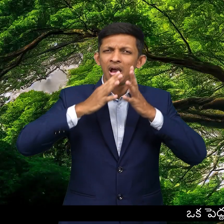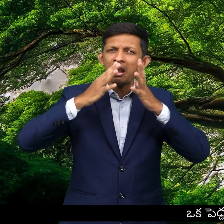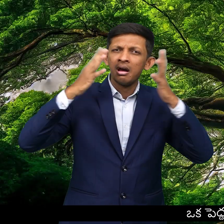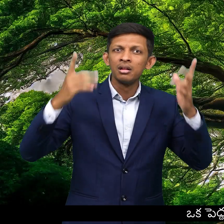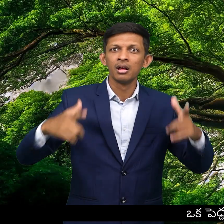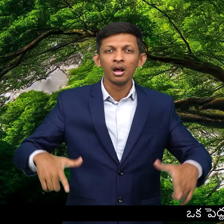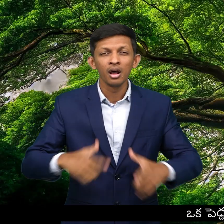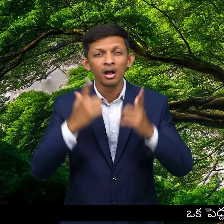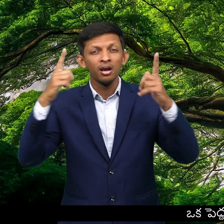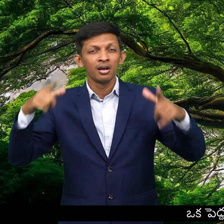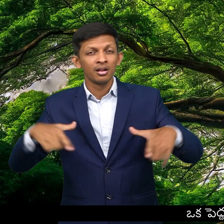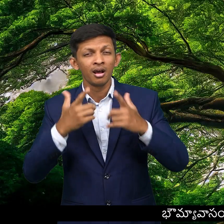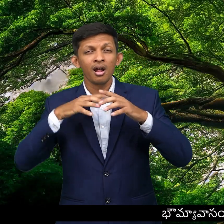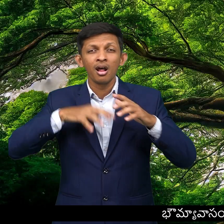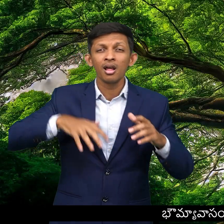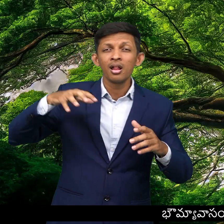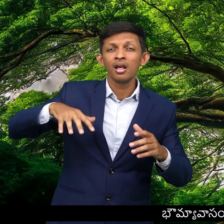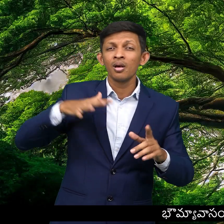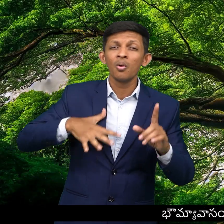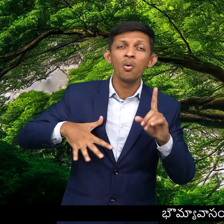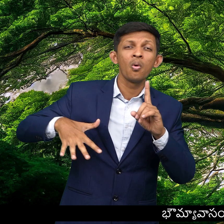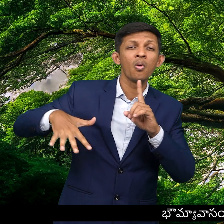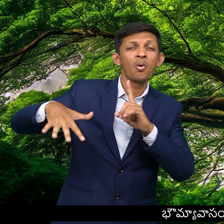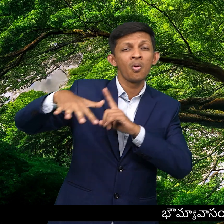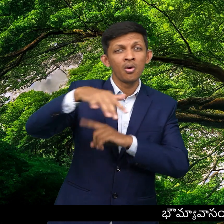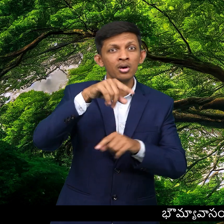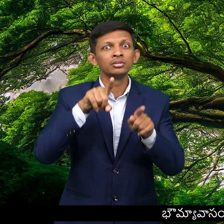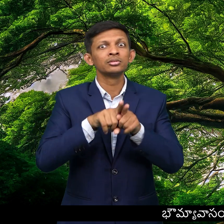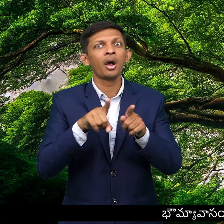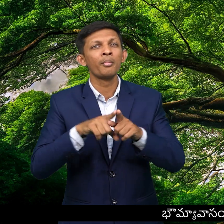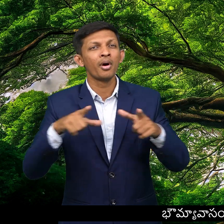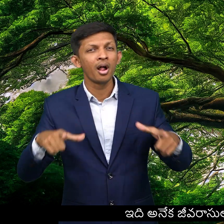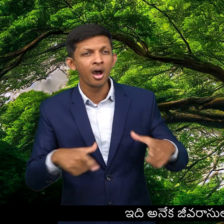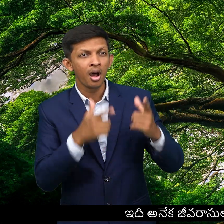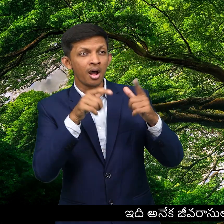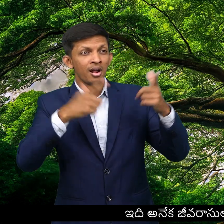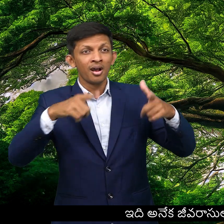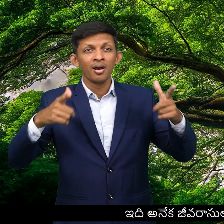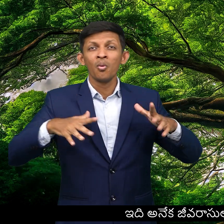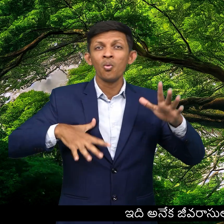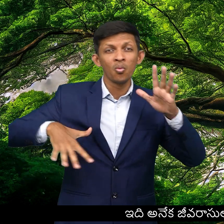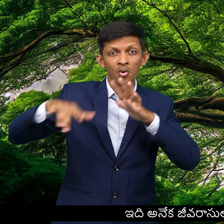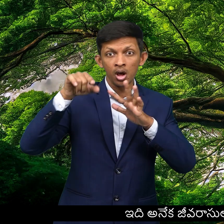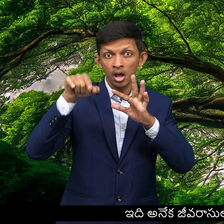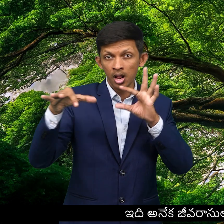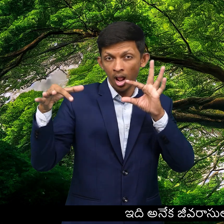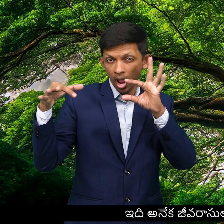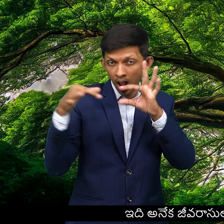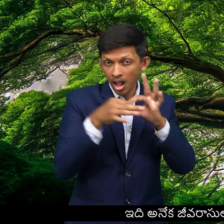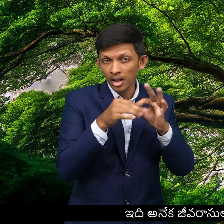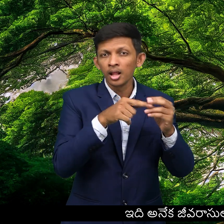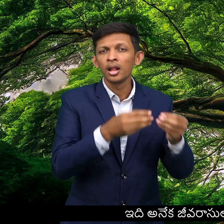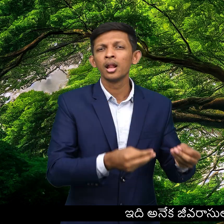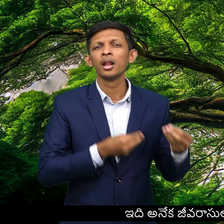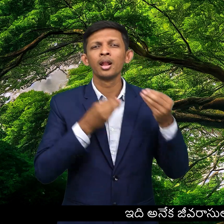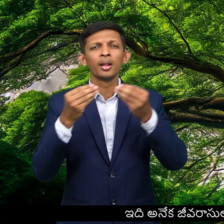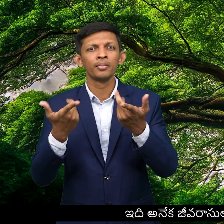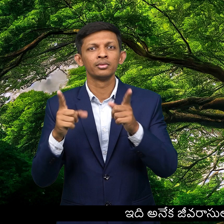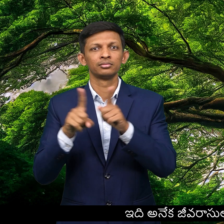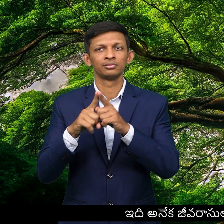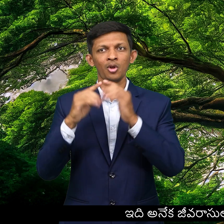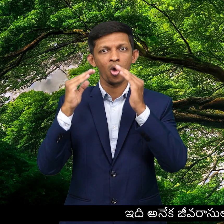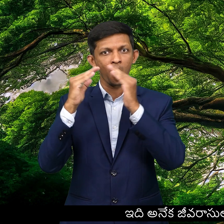ఒక పెద్ద చెట్టును కూడా భౌమ్యావాసంగా పరిగణించవచ్చు. ఇది అనేక జీవరాశులకు